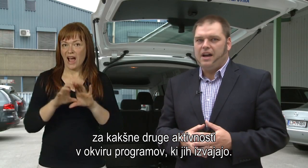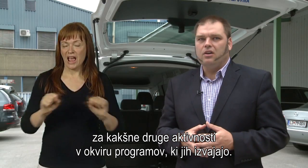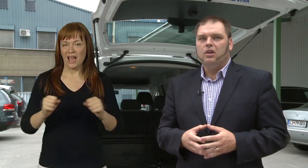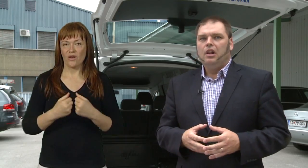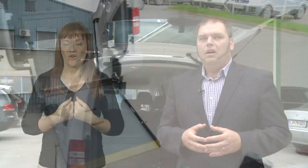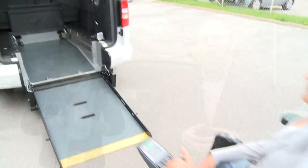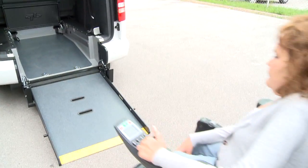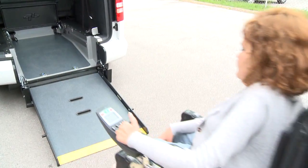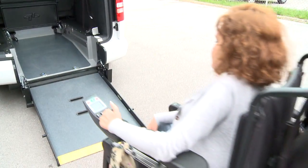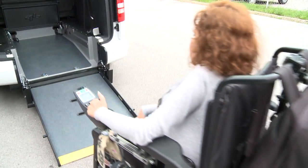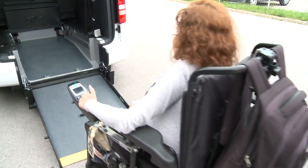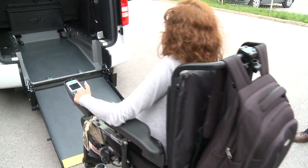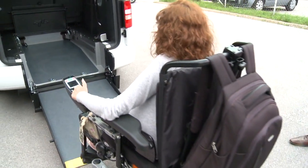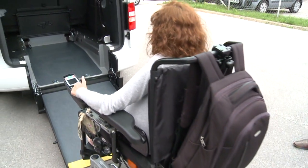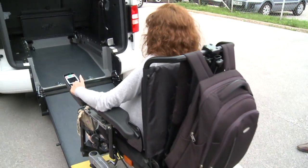pač izvajajo.